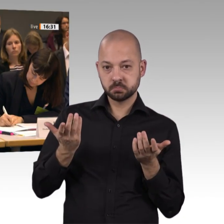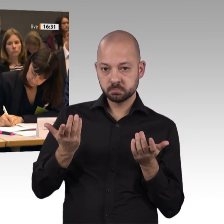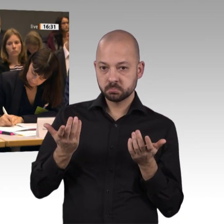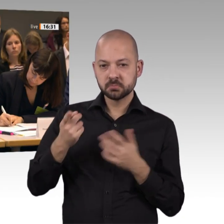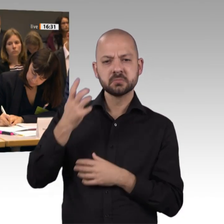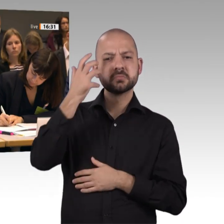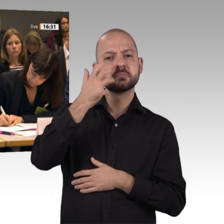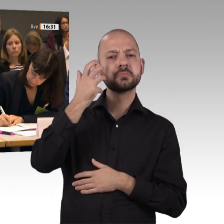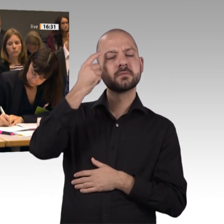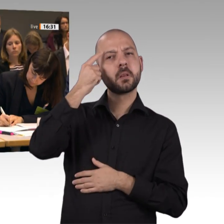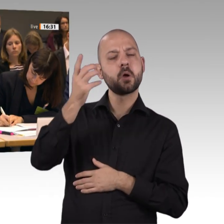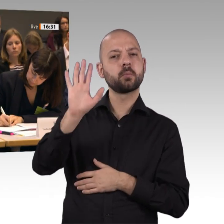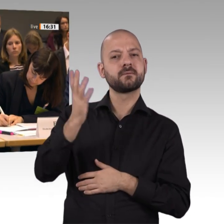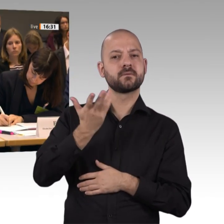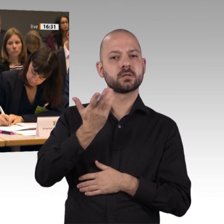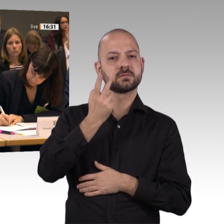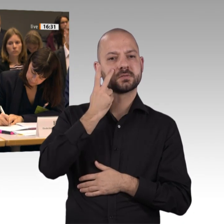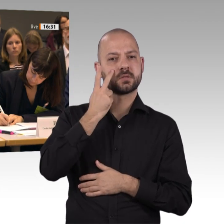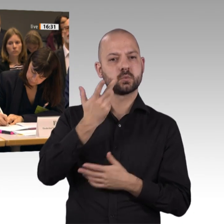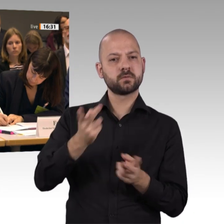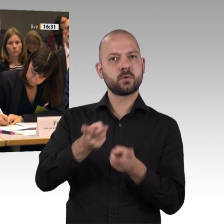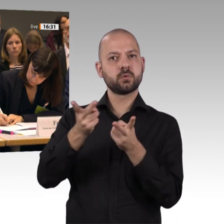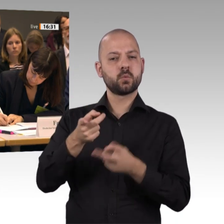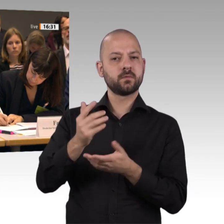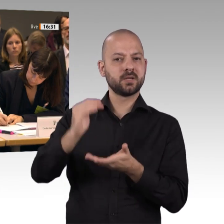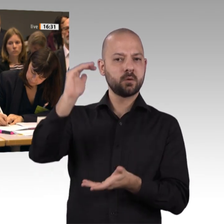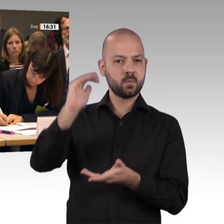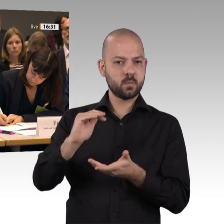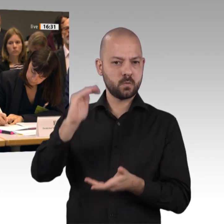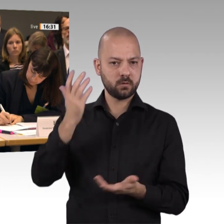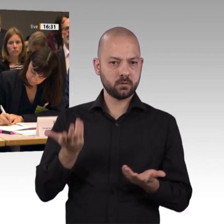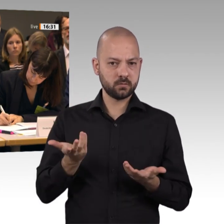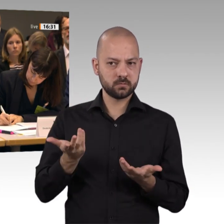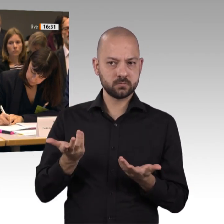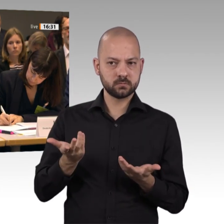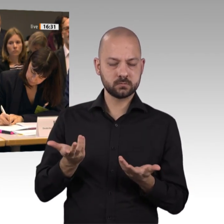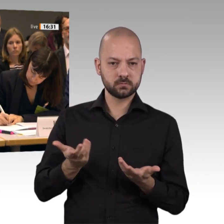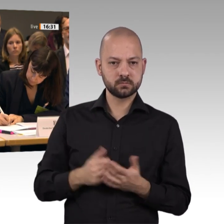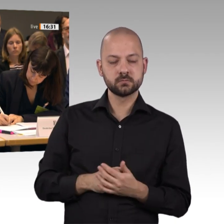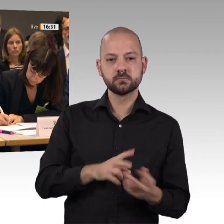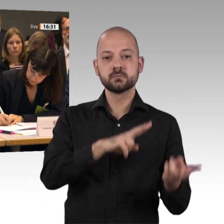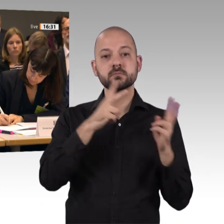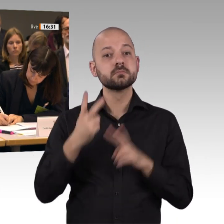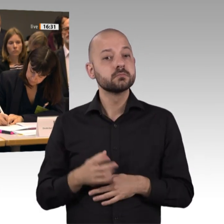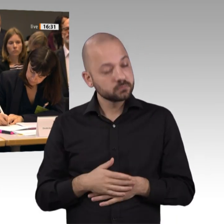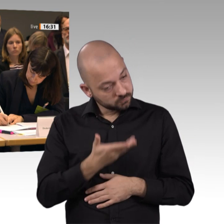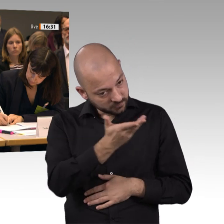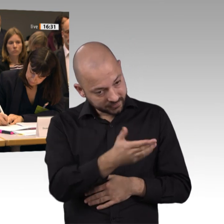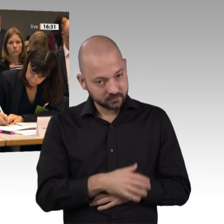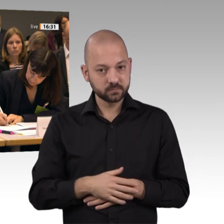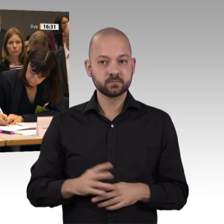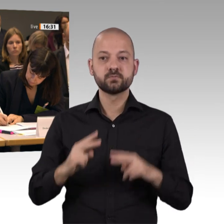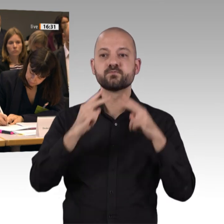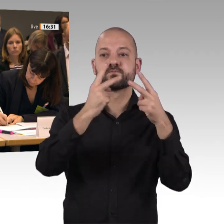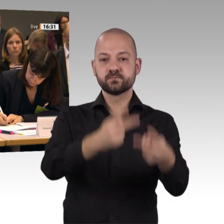Vielen Dank für die Frage. Wir haben sehr gute Erfahrungen selber gemacht mit den IOTBs und wir glauben, das Wichtigste ist jetzt gar nicht, dass die Mittel erhöht werden, sondern